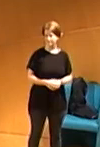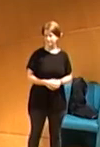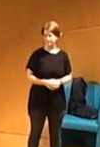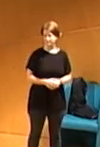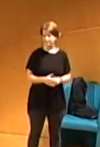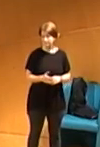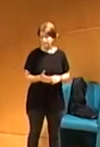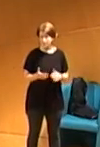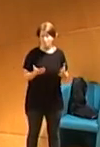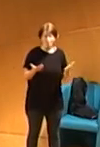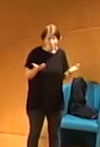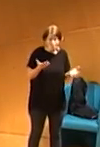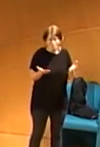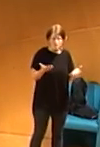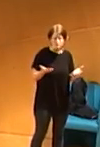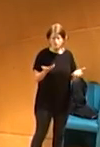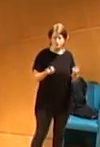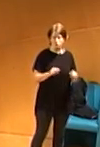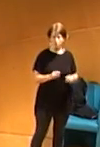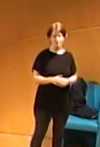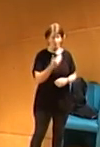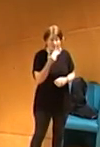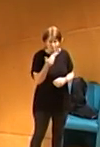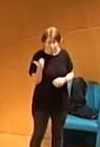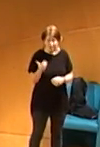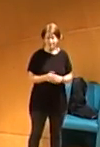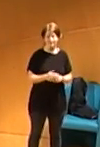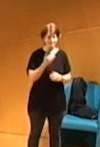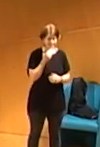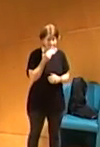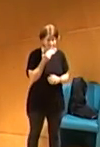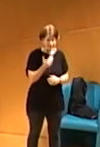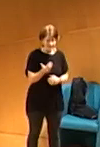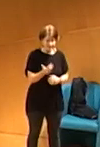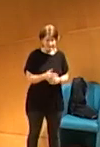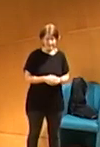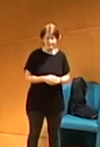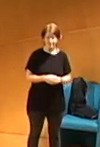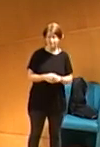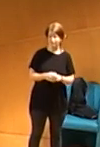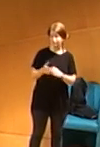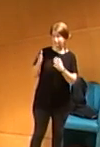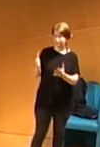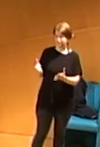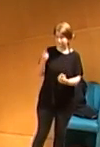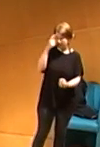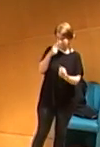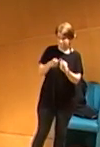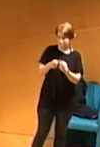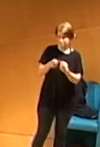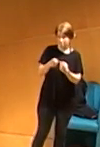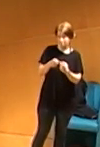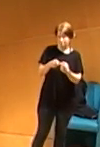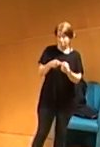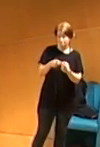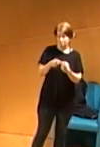Ce que ça va donner. Bonsoir, merci déjà de parler de quelque chose